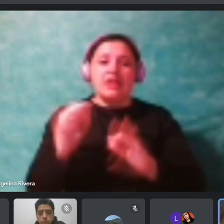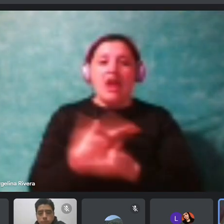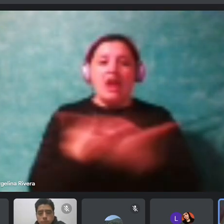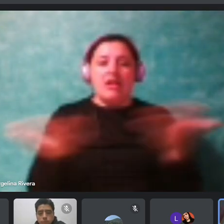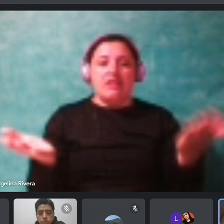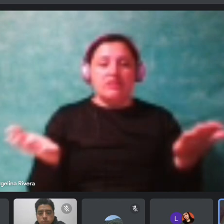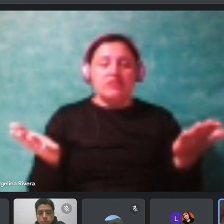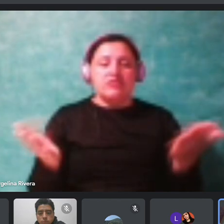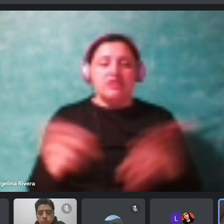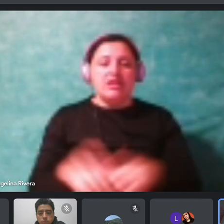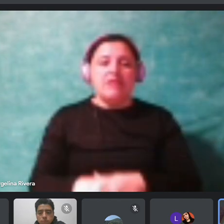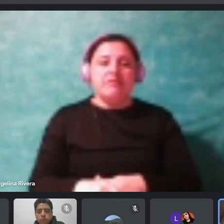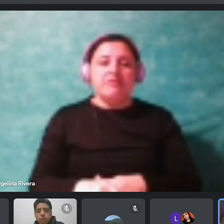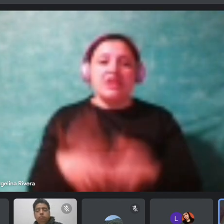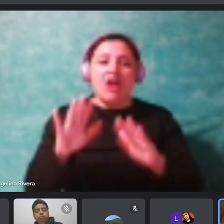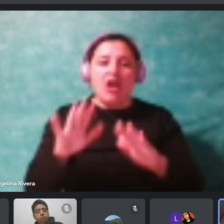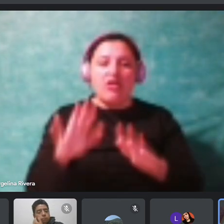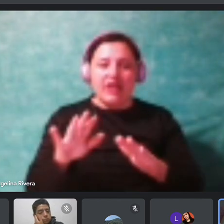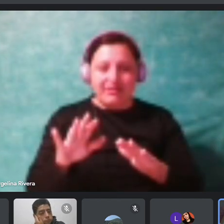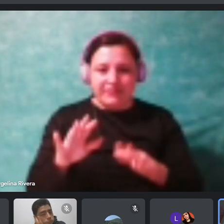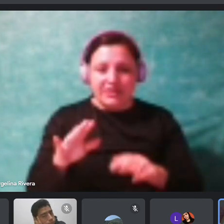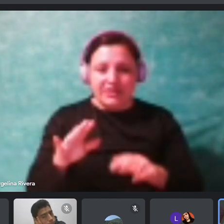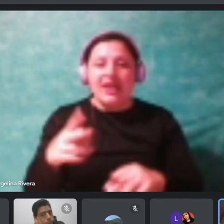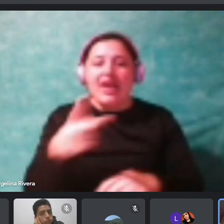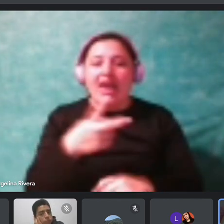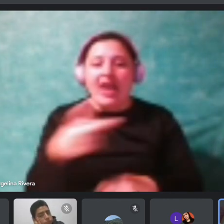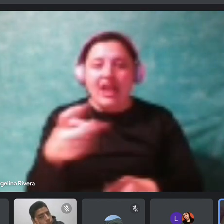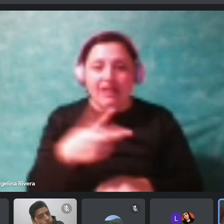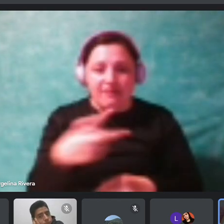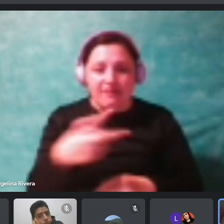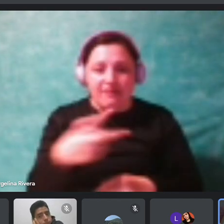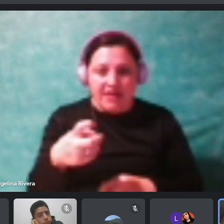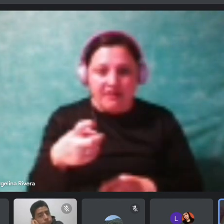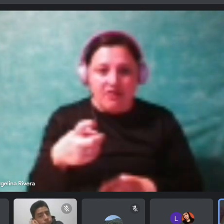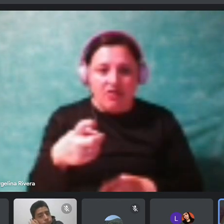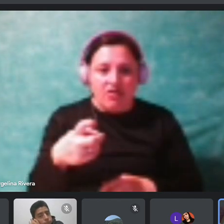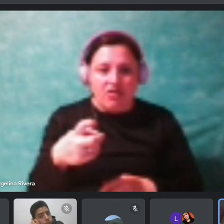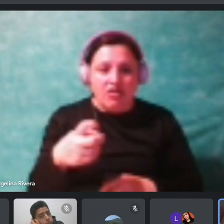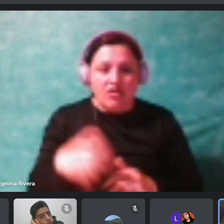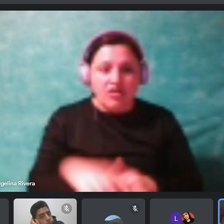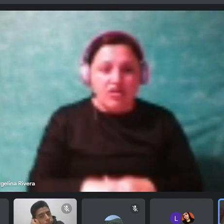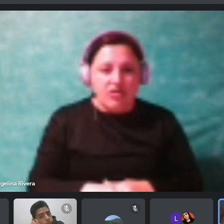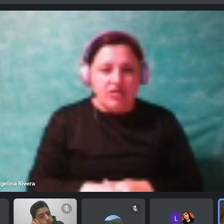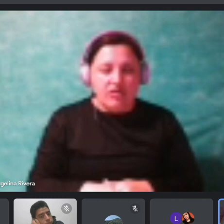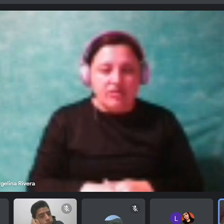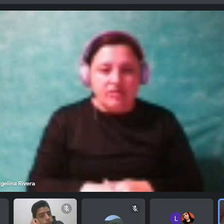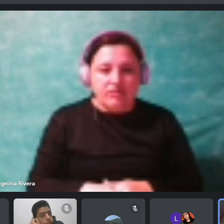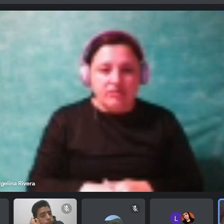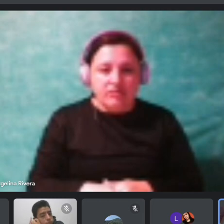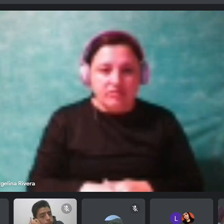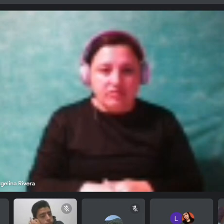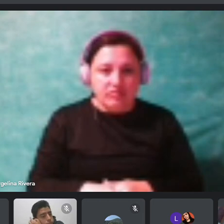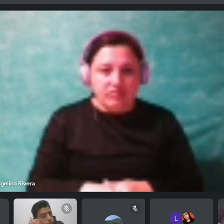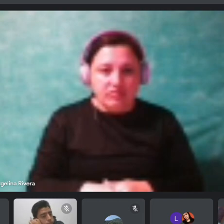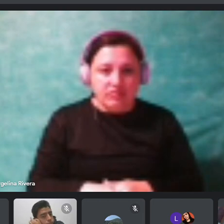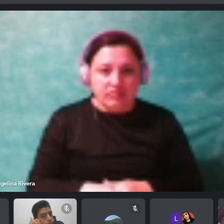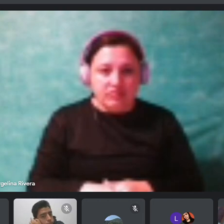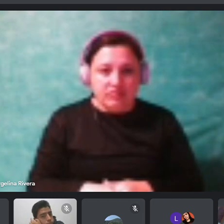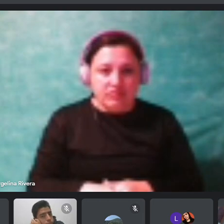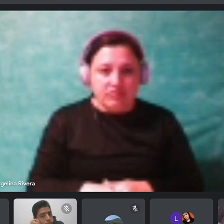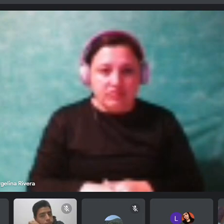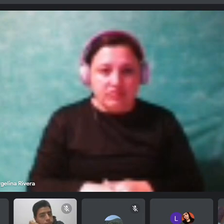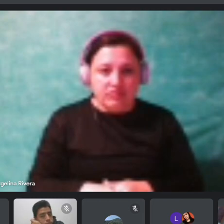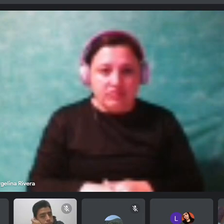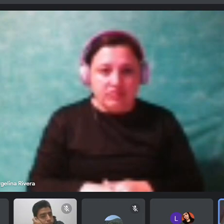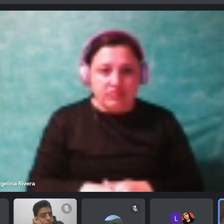Este verbo become quiere decir transformarse, volverse. Es transformar. No